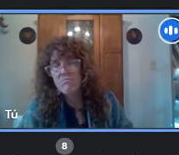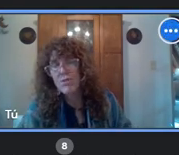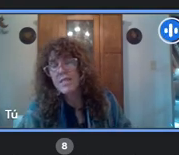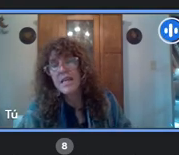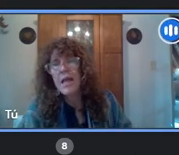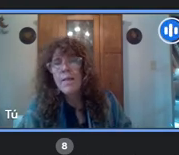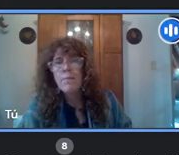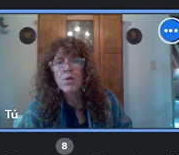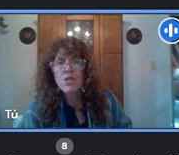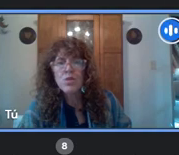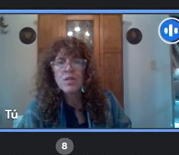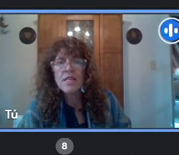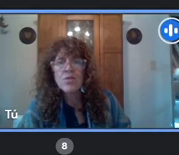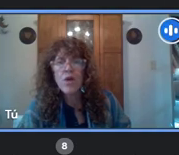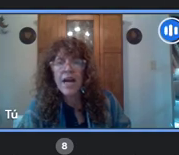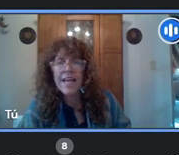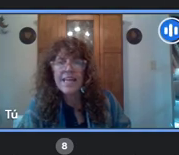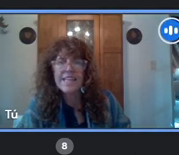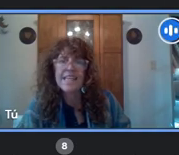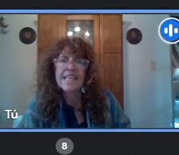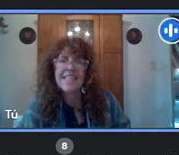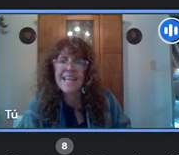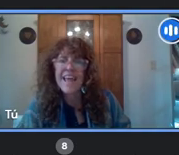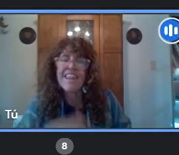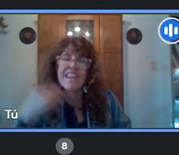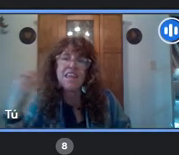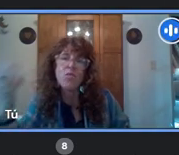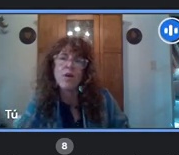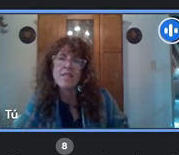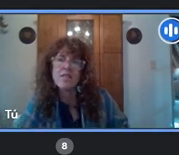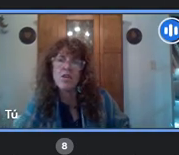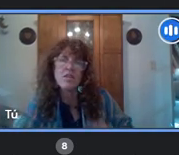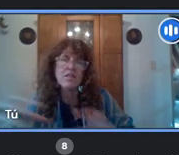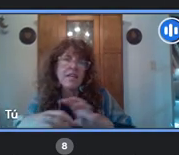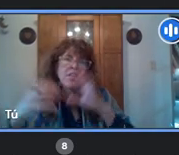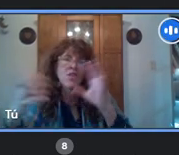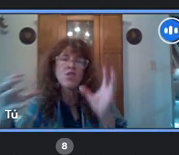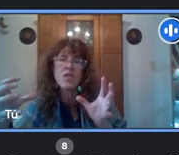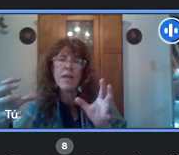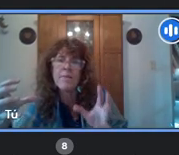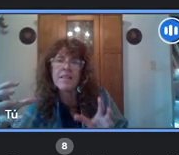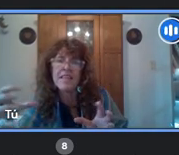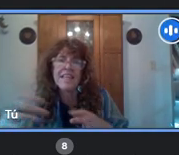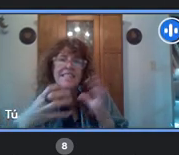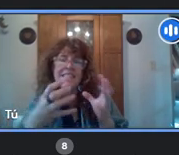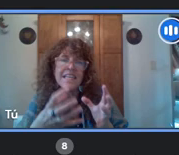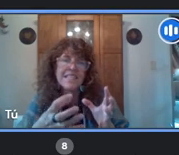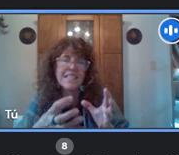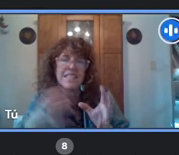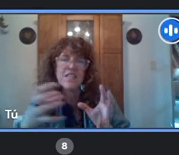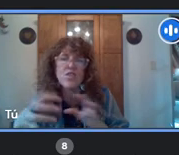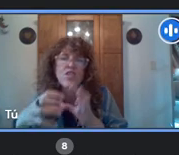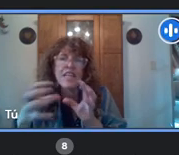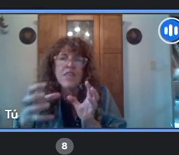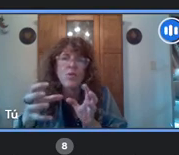ser, porque yo entiendo acá que es en las áreas de educación, no solamente de la ciencia, sino de la educación